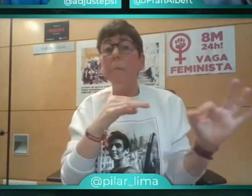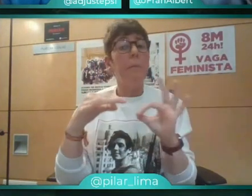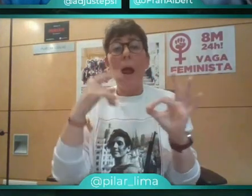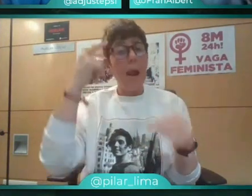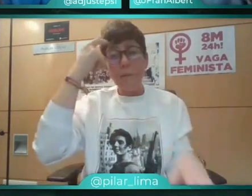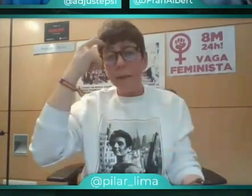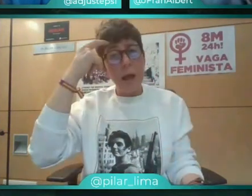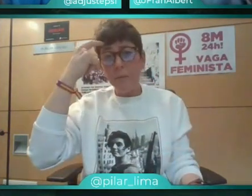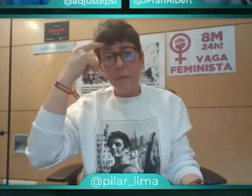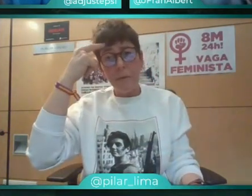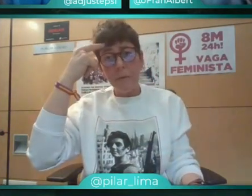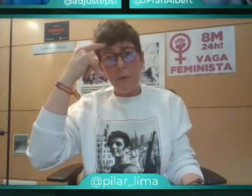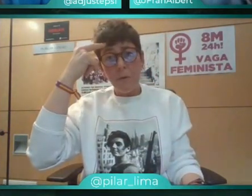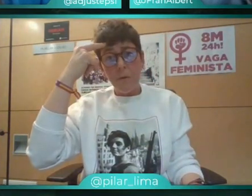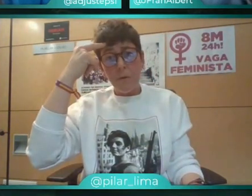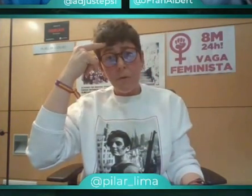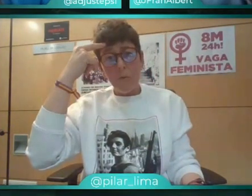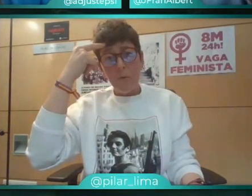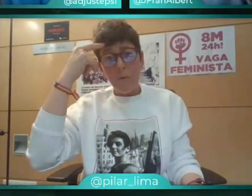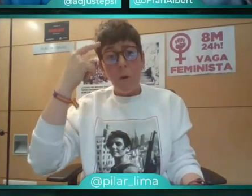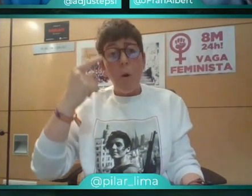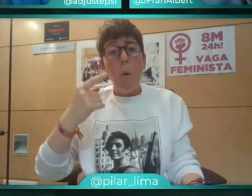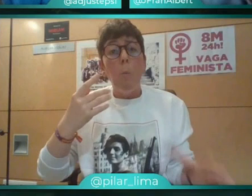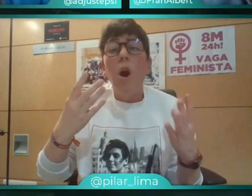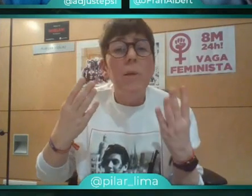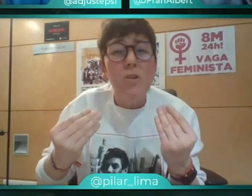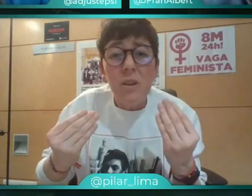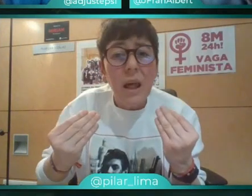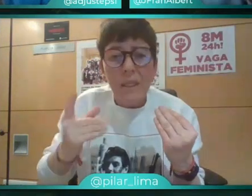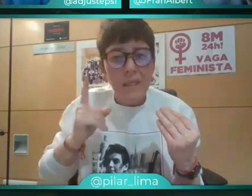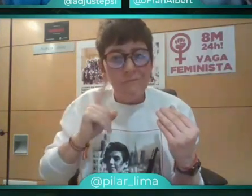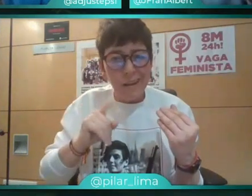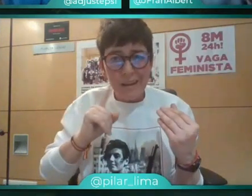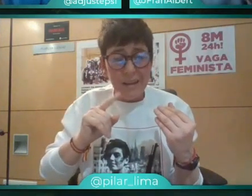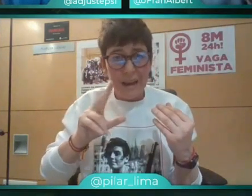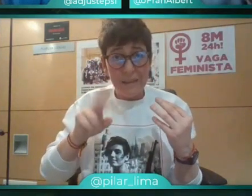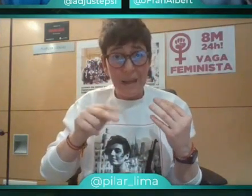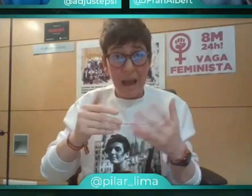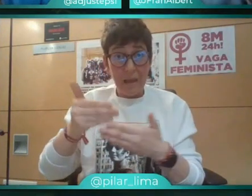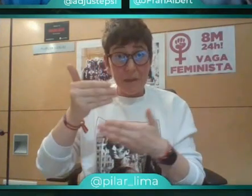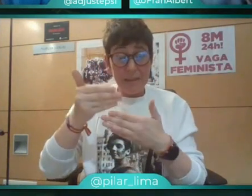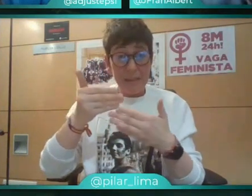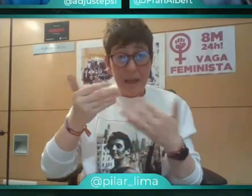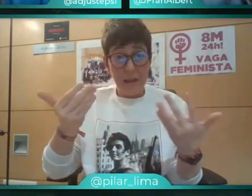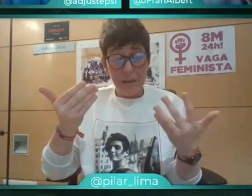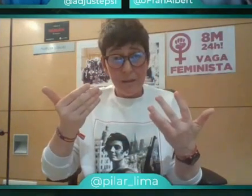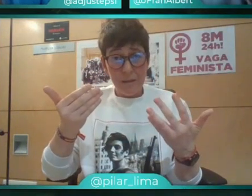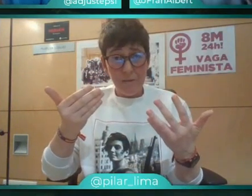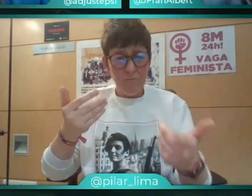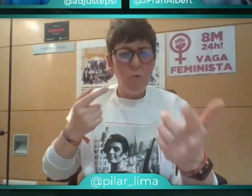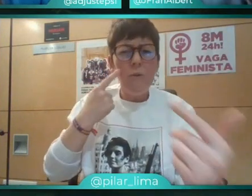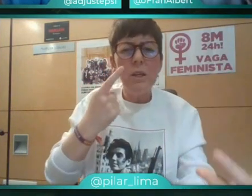otro compañero o compañera o sea fijaros como que mentalmente estoy preparada para esto porque he visto tantas mentiras